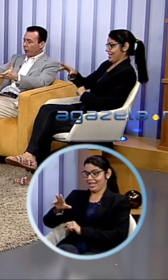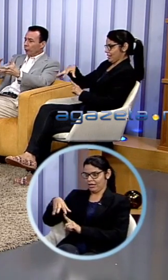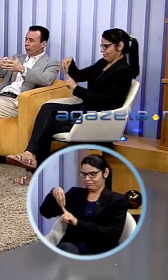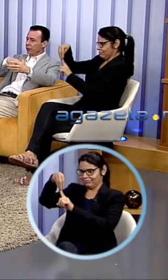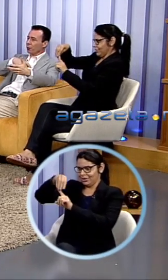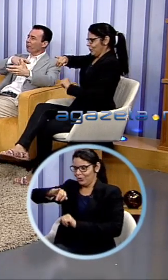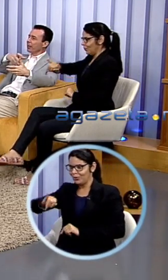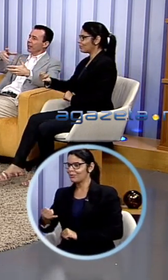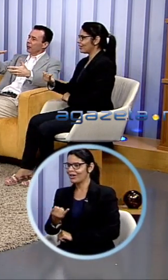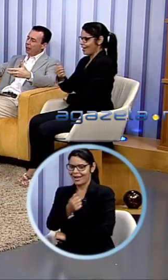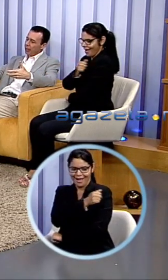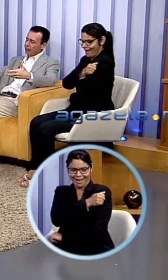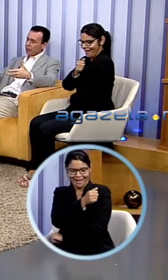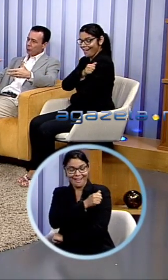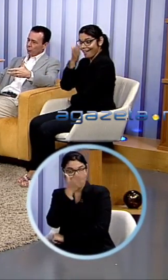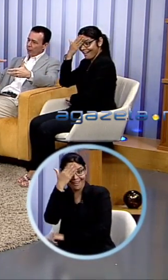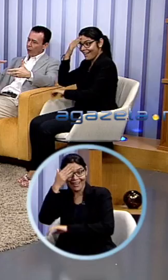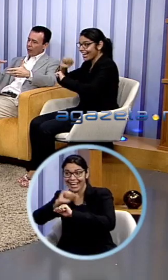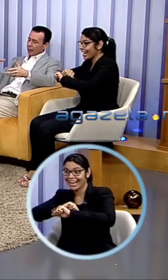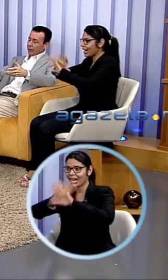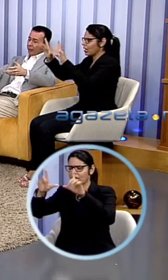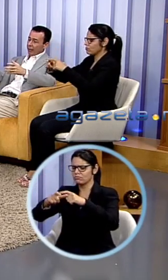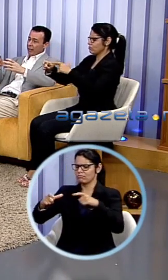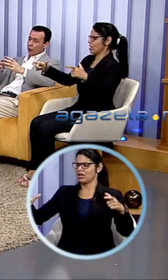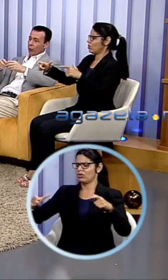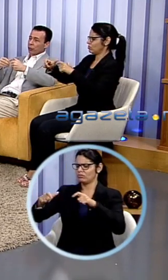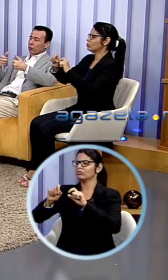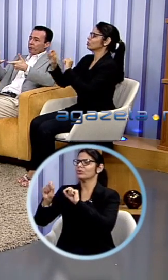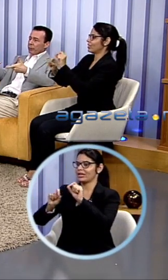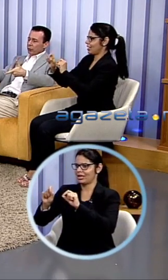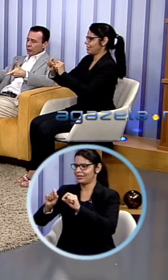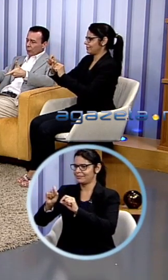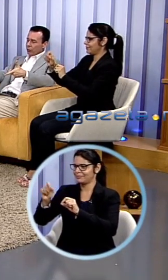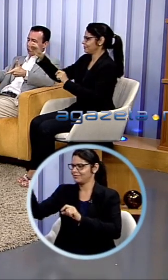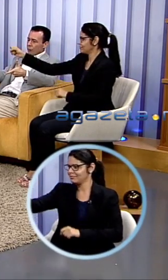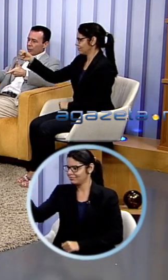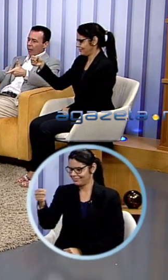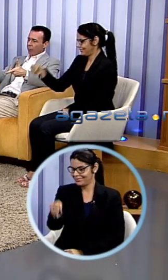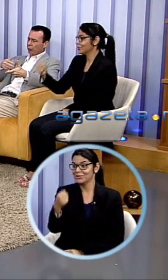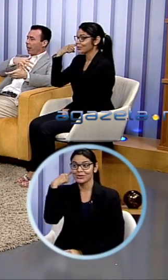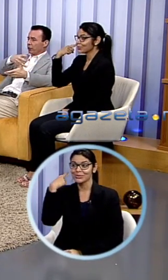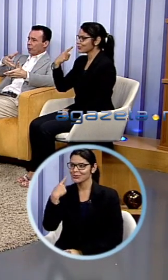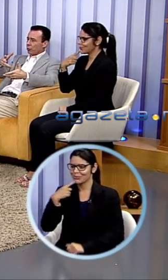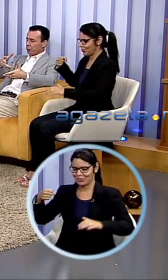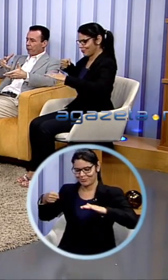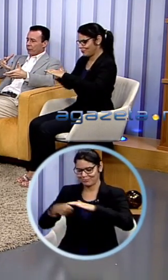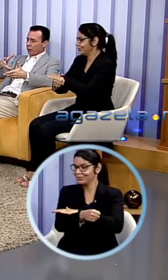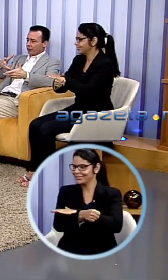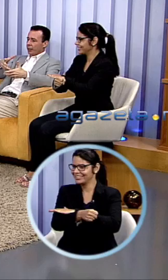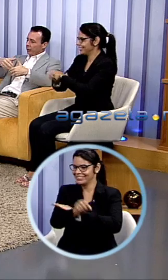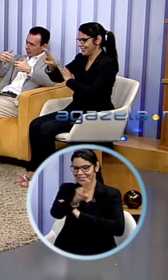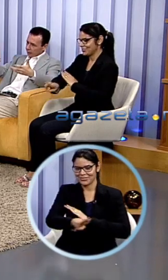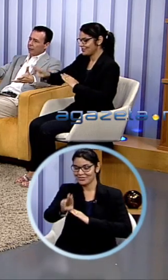chance que o aluno tem de compreender uma realidade muito maior Então na verdade se torna um instrumento de inclusão social muito mais do que os outros